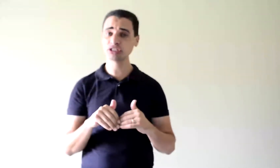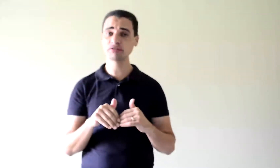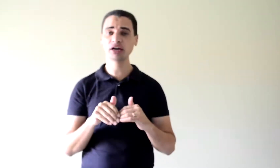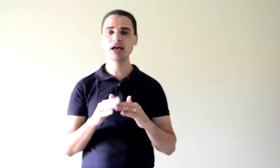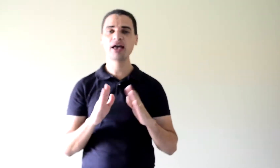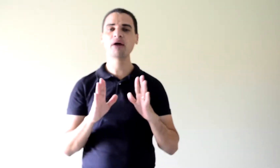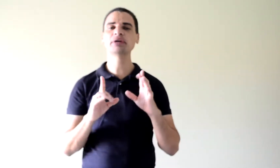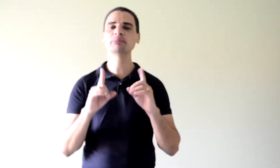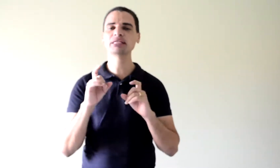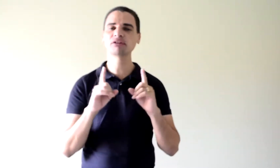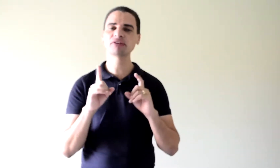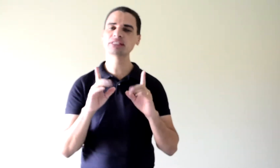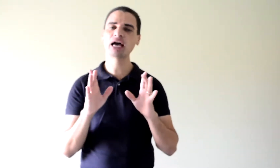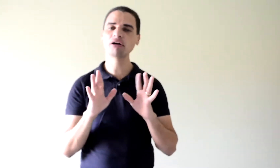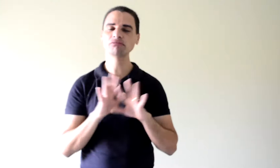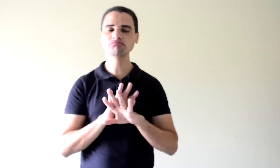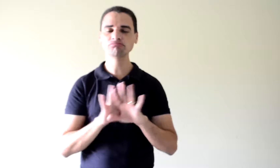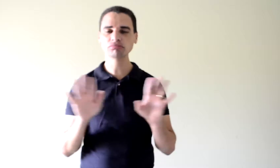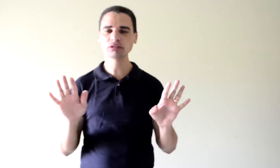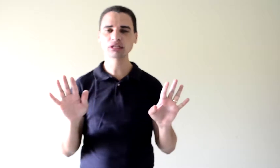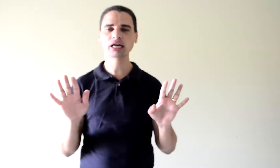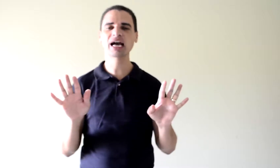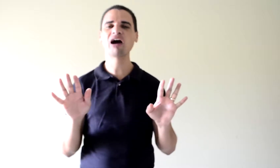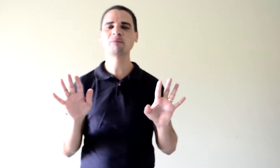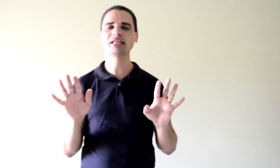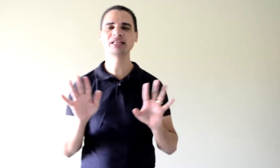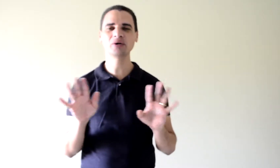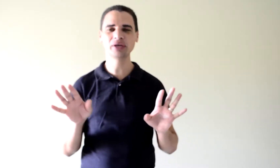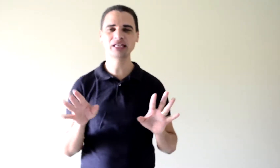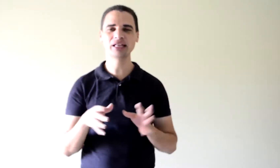afirmativa é uma expressão facial calma, né, tranquila, né?